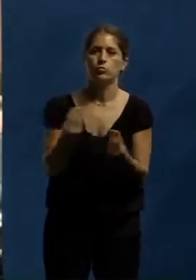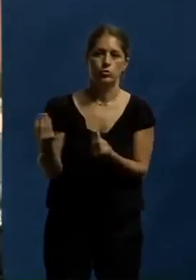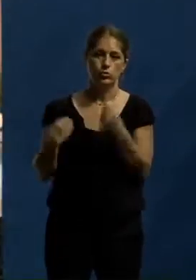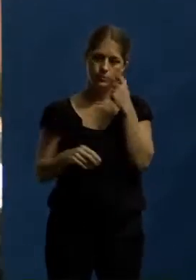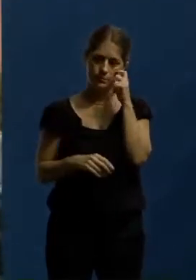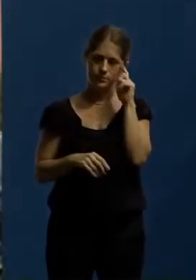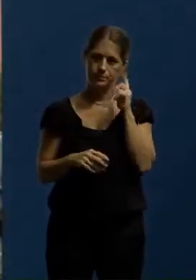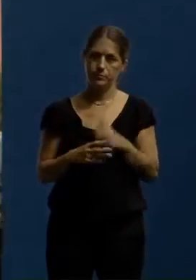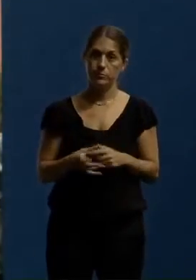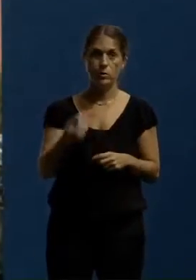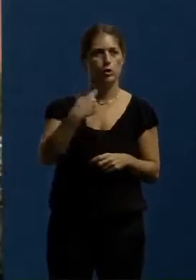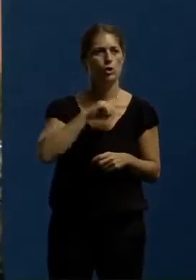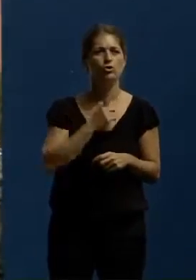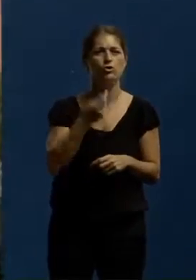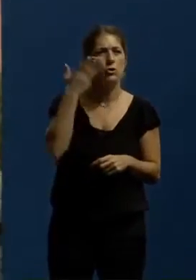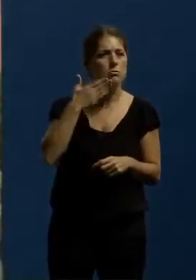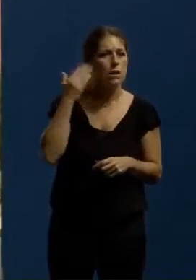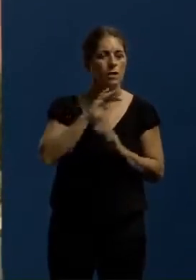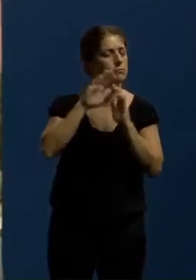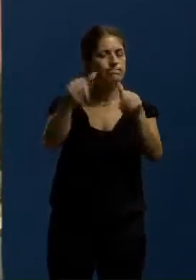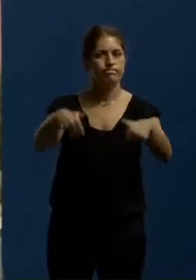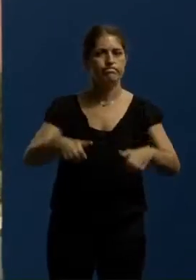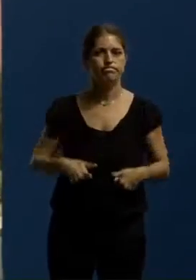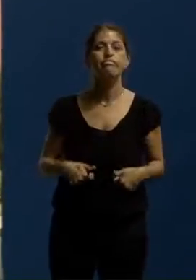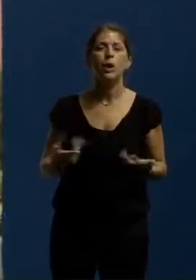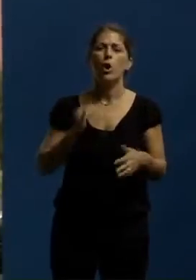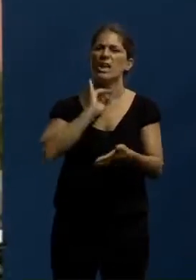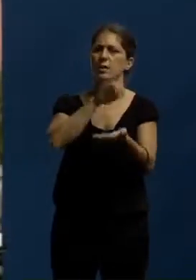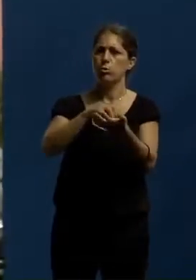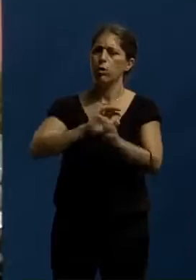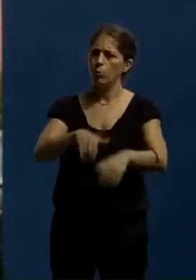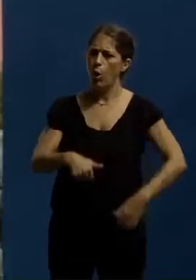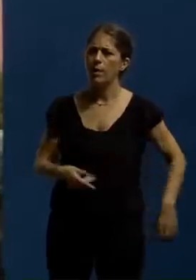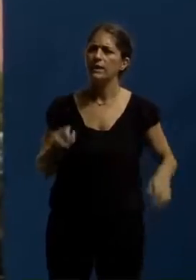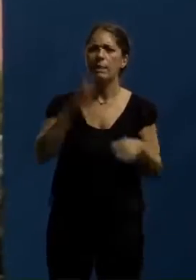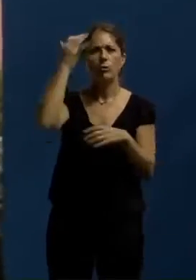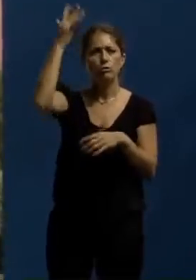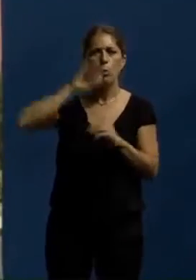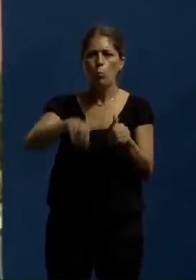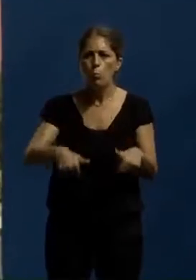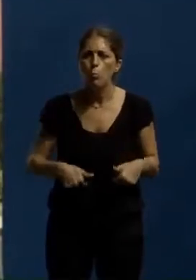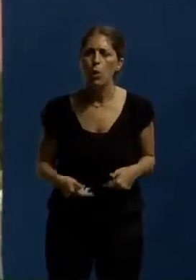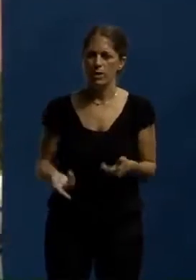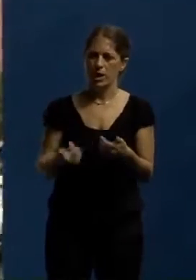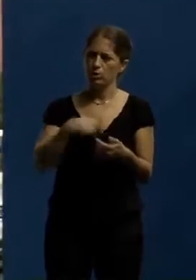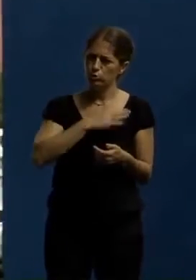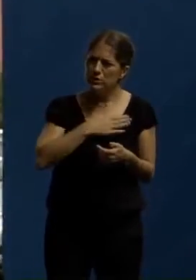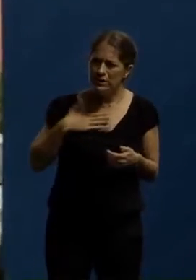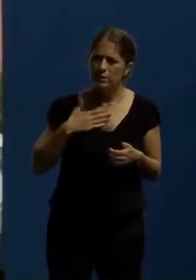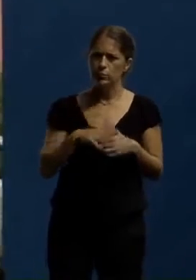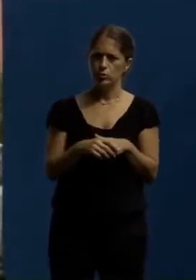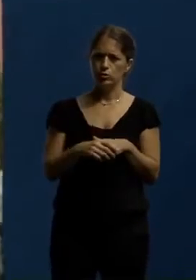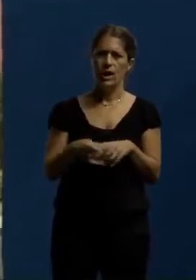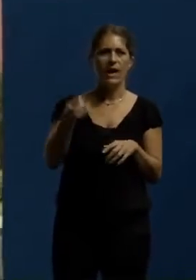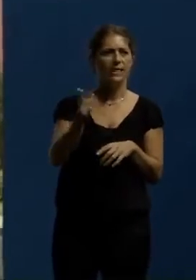decente. Queremos recuperar a dignidade para as nosas institucións, queremos recuperar a ilusión e, sobre todo, queremos recuperar